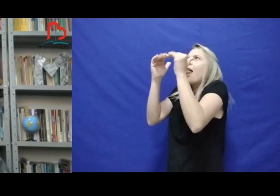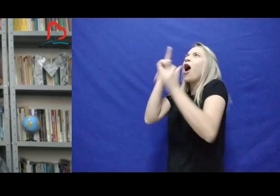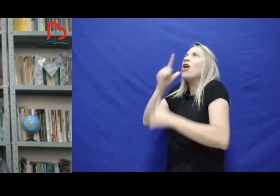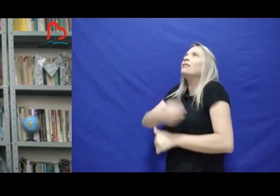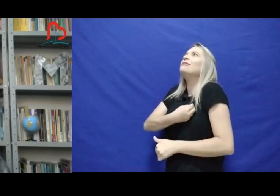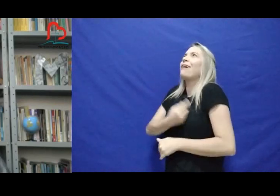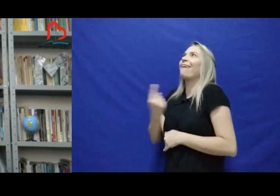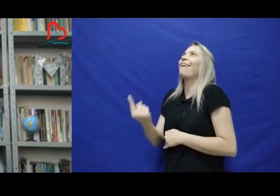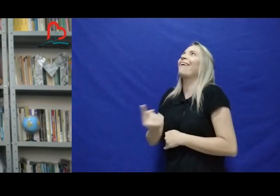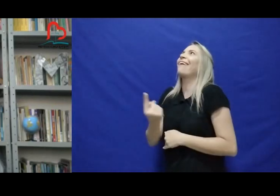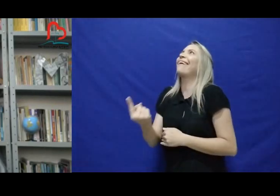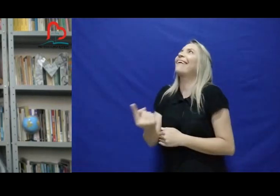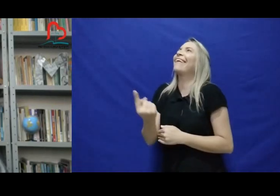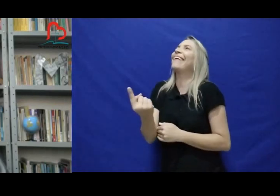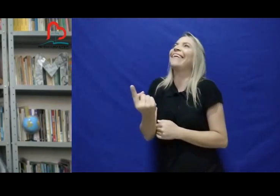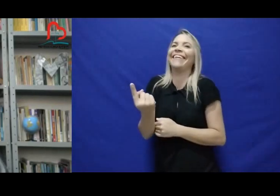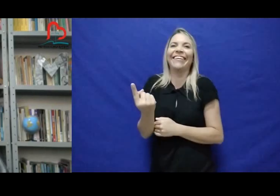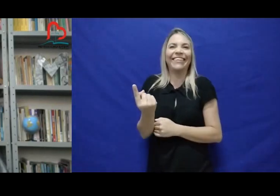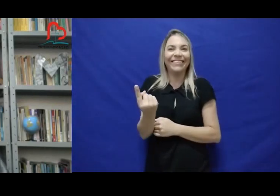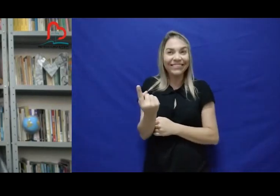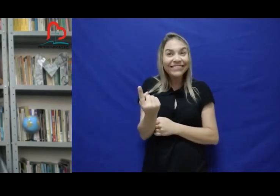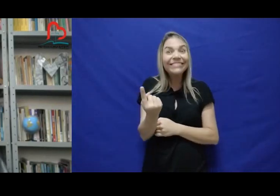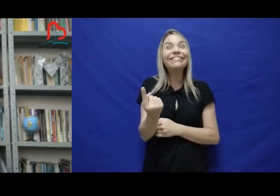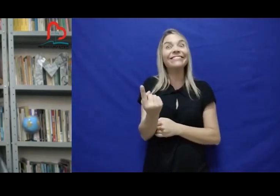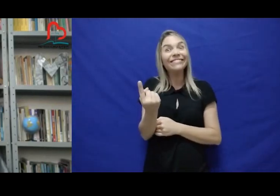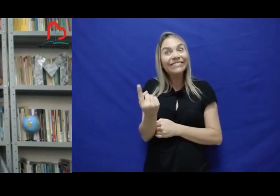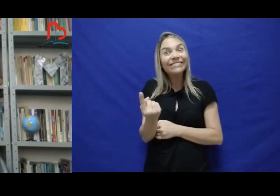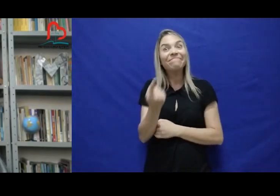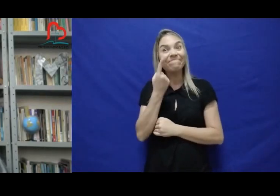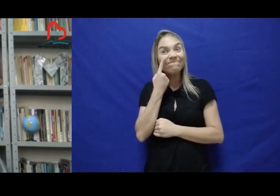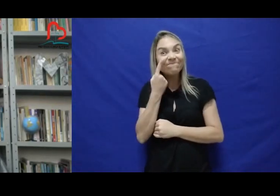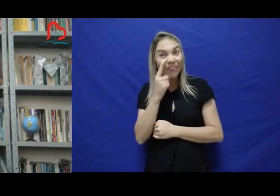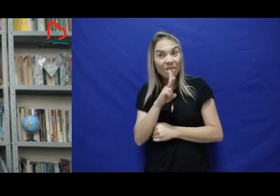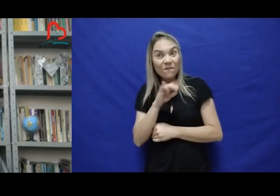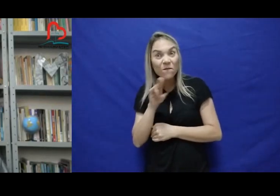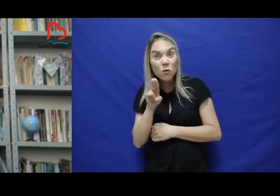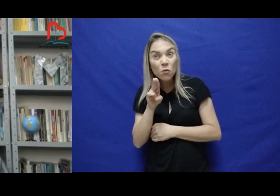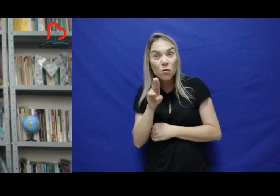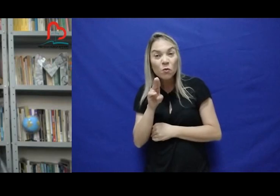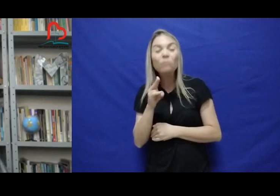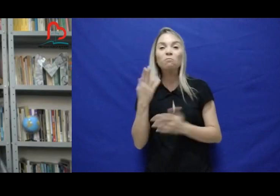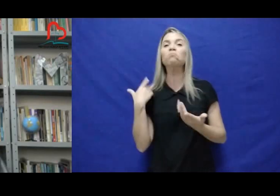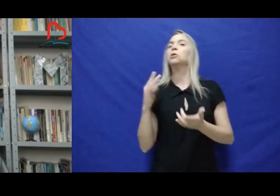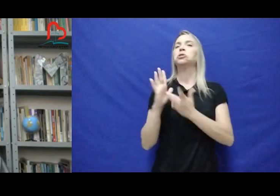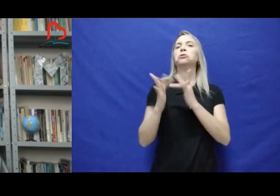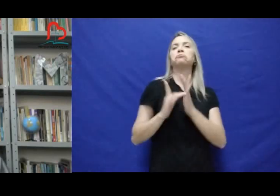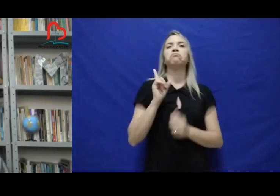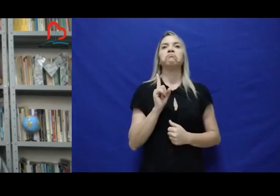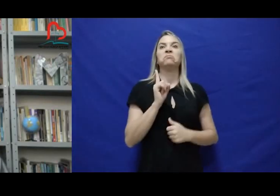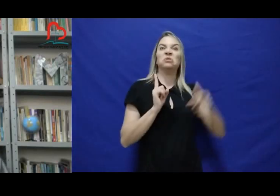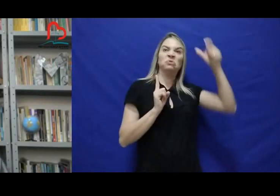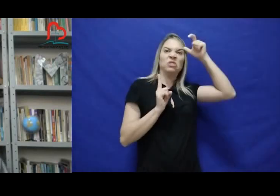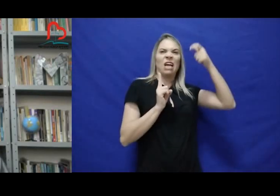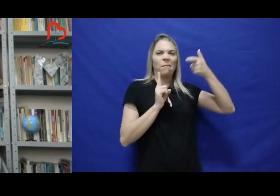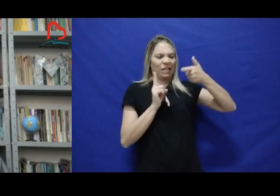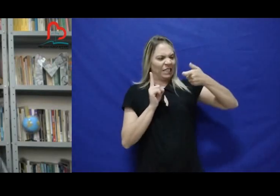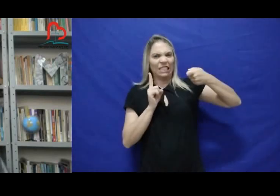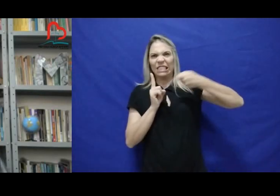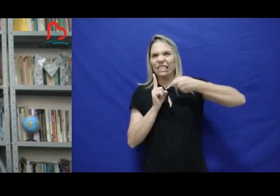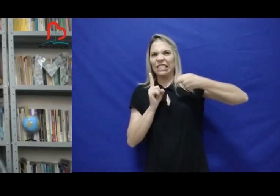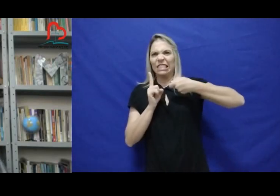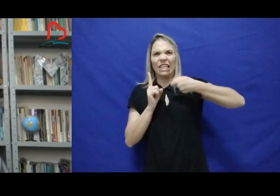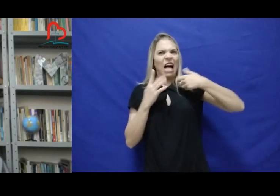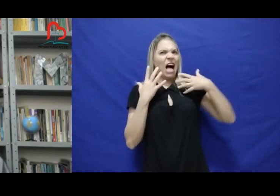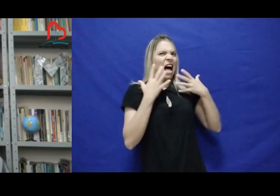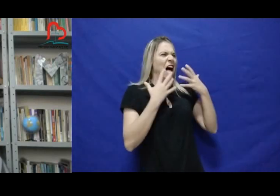de Deus, permanece eternamente. Então é importante lembrar, meus irmãos, que como Jesus, que na